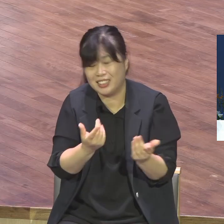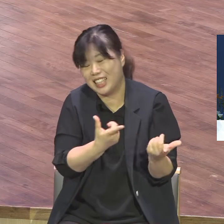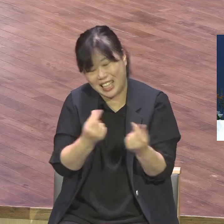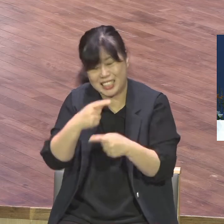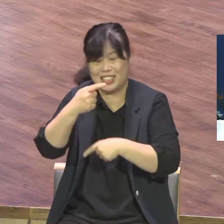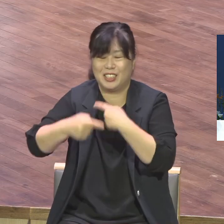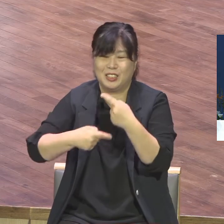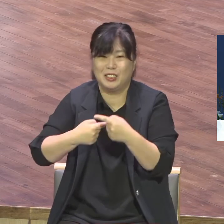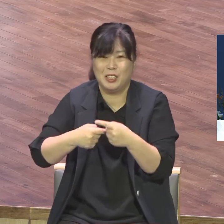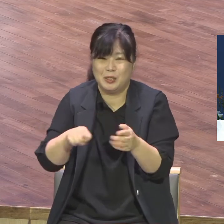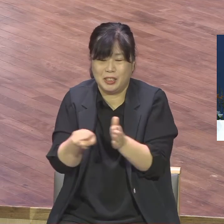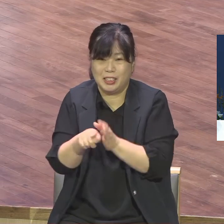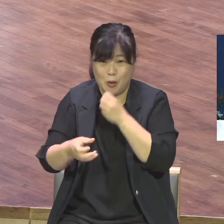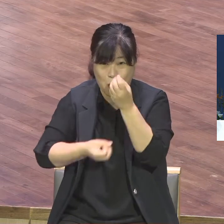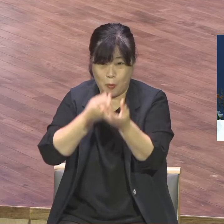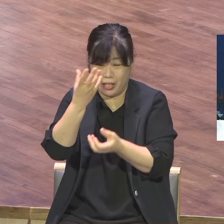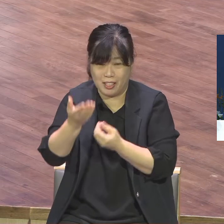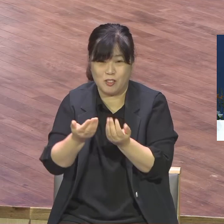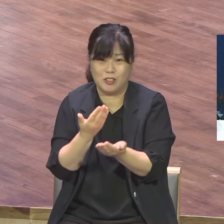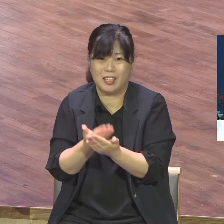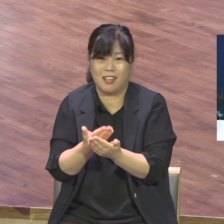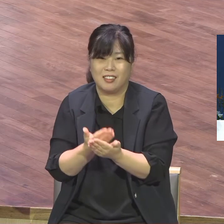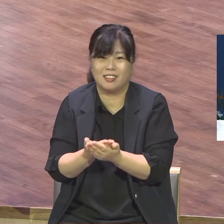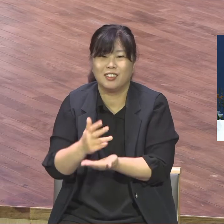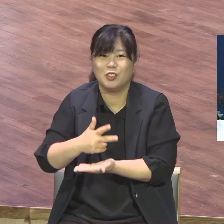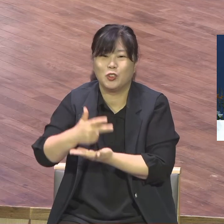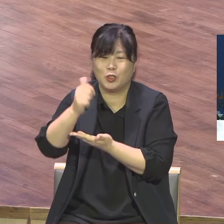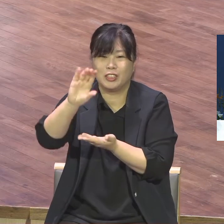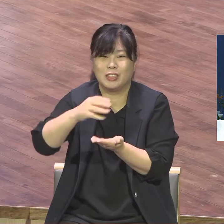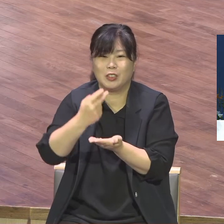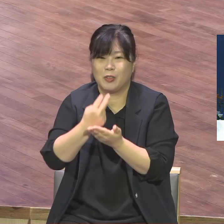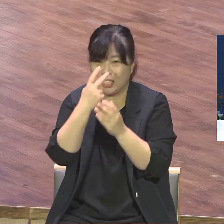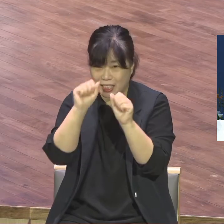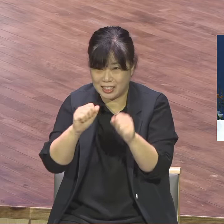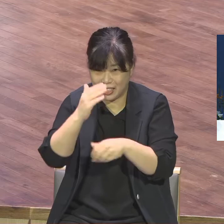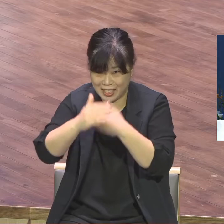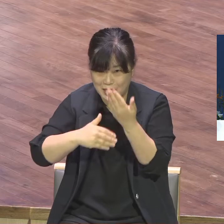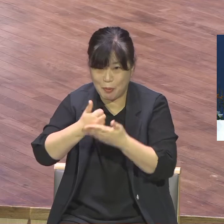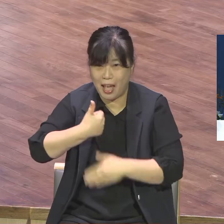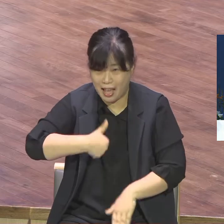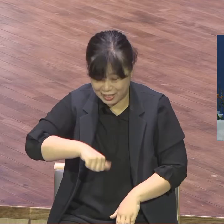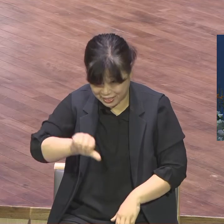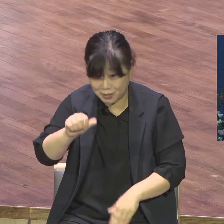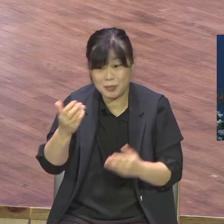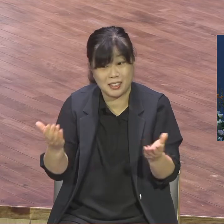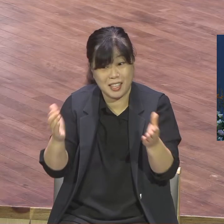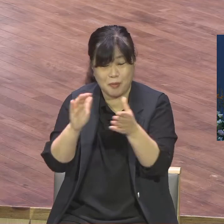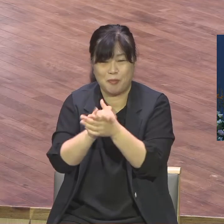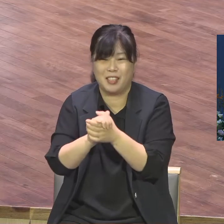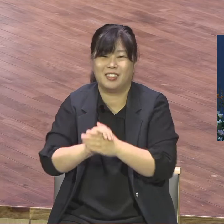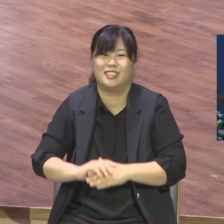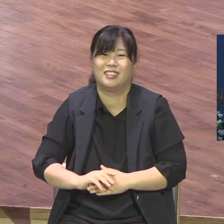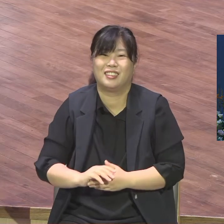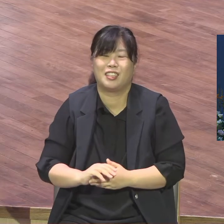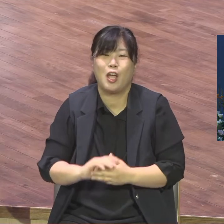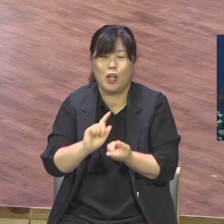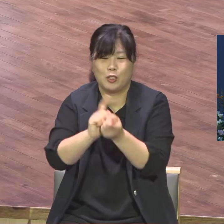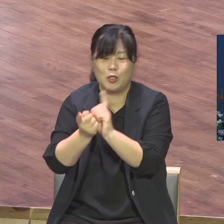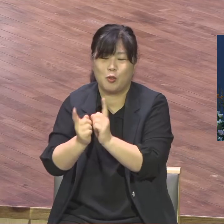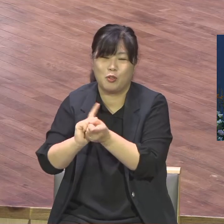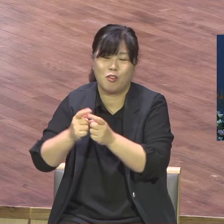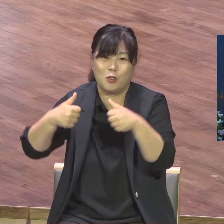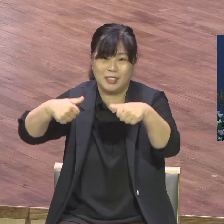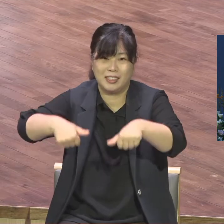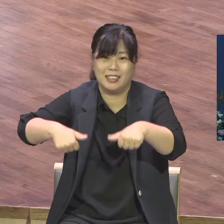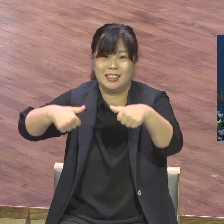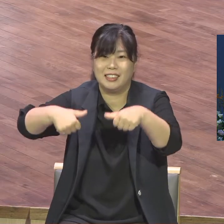주여 그리스도시요 살아계신 하나님의 아들이십니다. 아멘. 우리 해외 성도들도 같이 서로